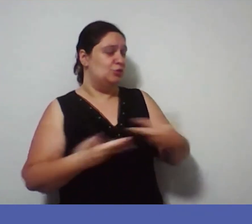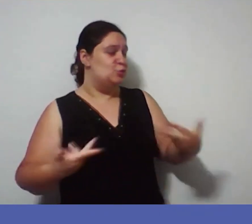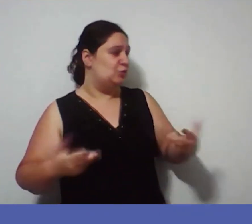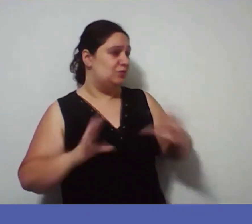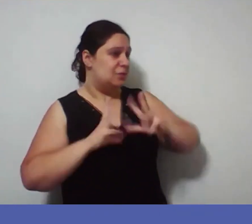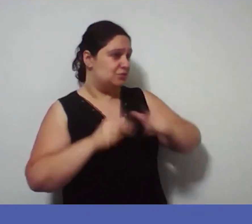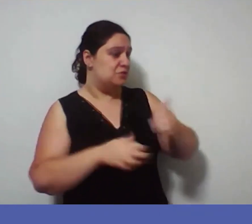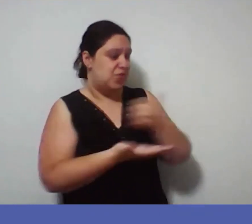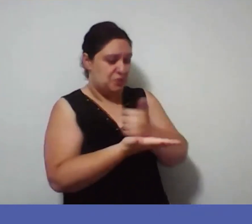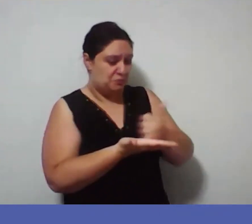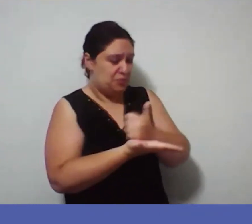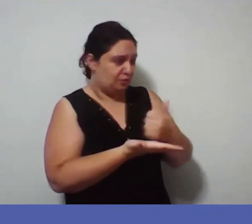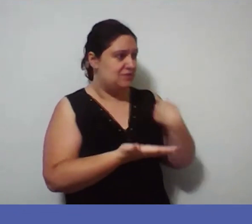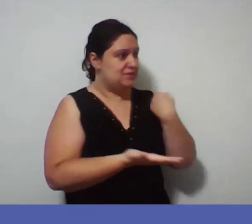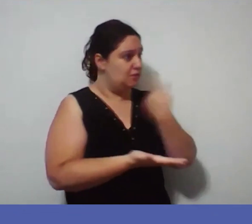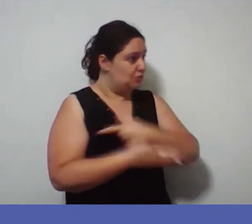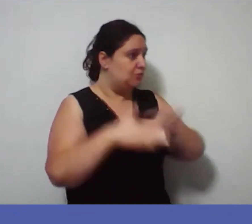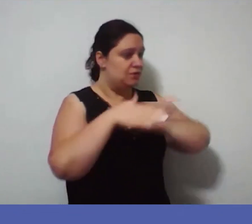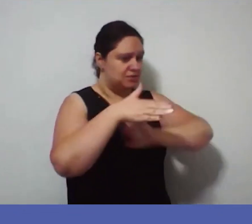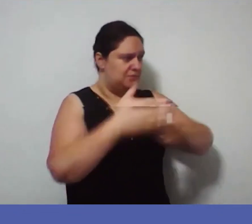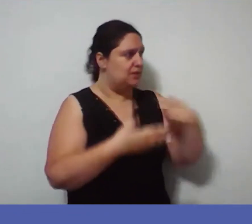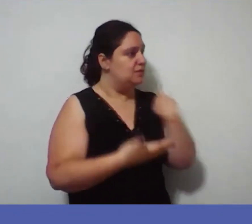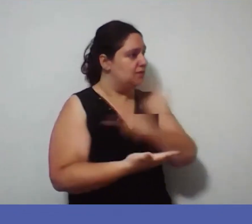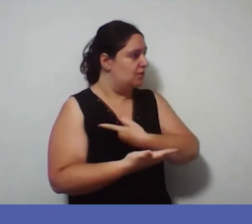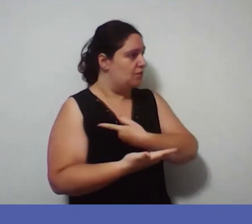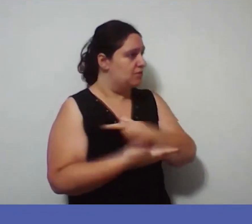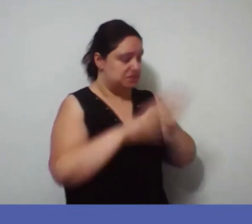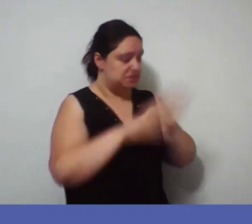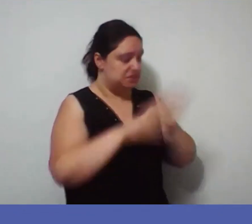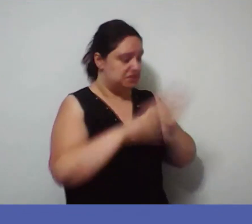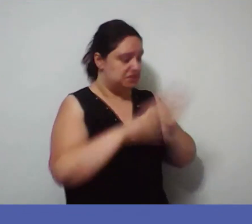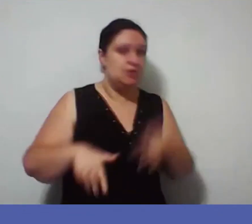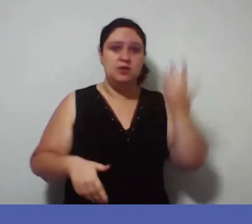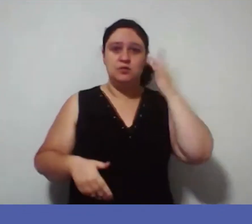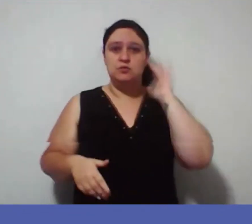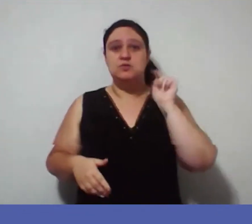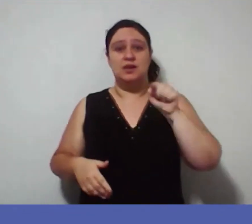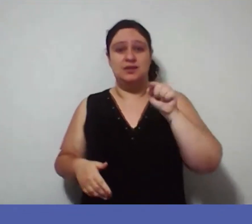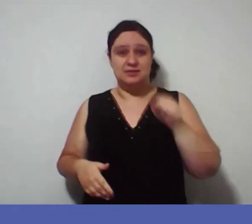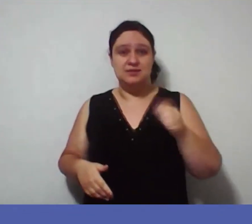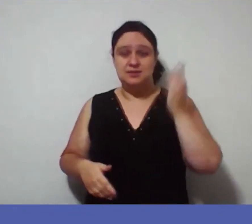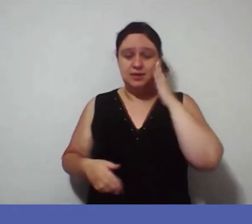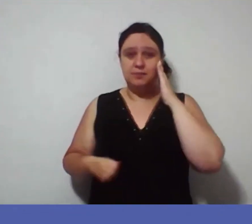largamos a nossa empresa. Não sei se vocês sabiam que Pedro e João eram sócios de uma empresa de